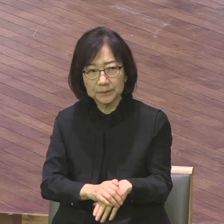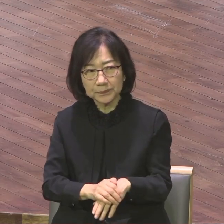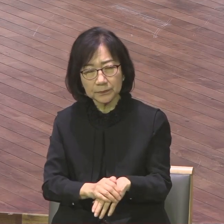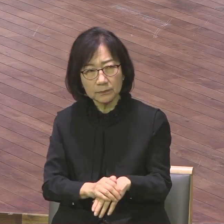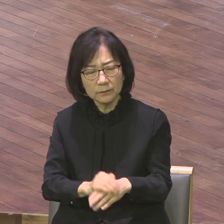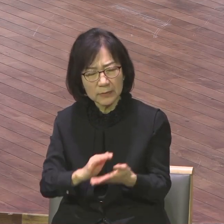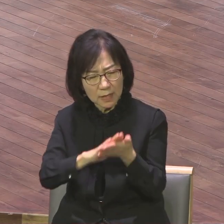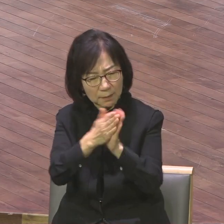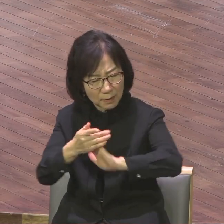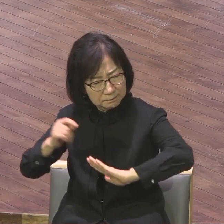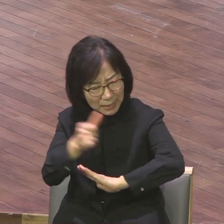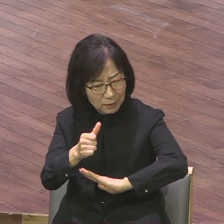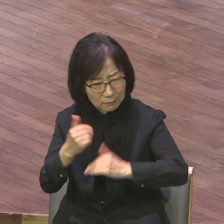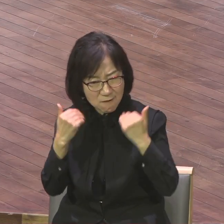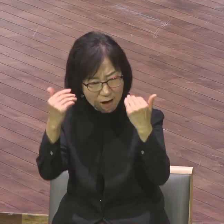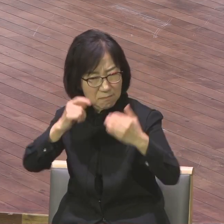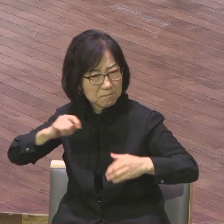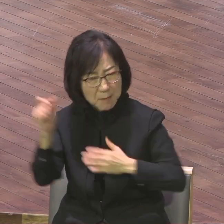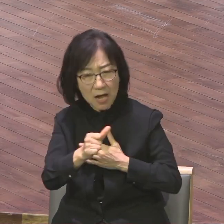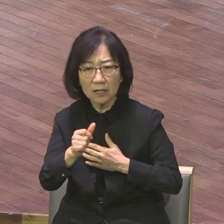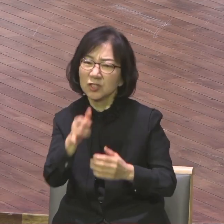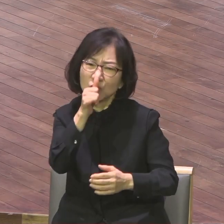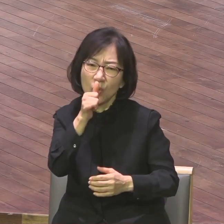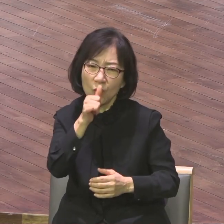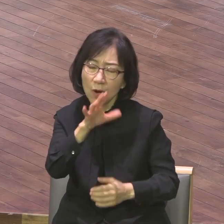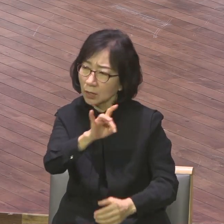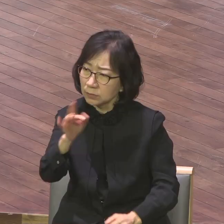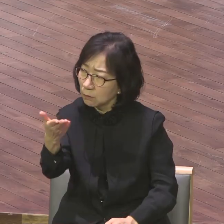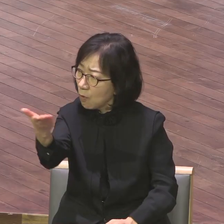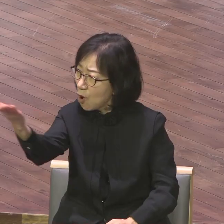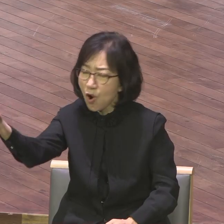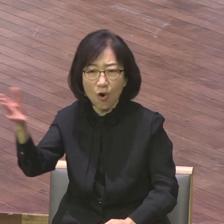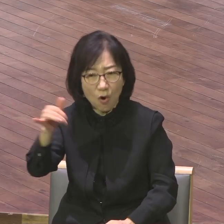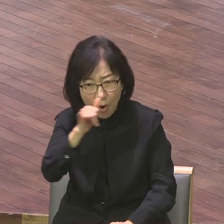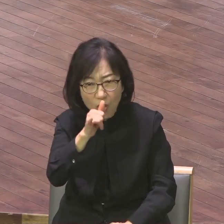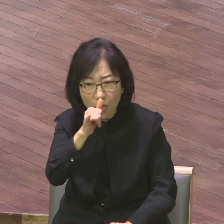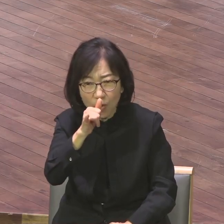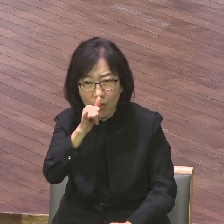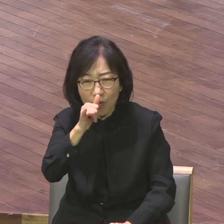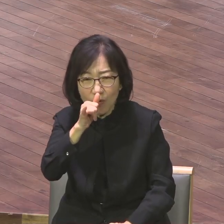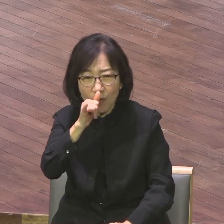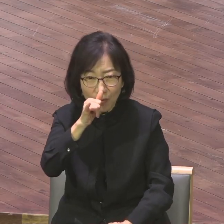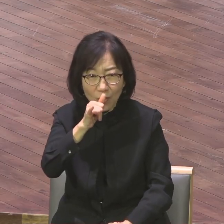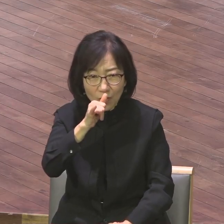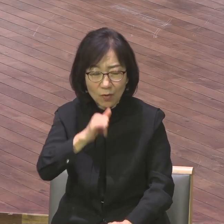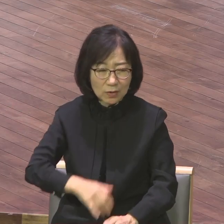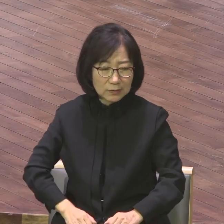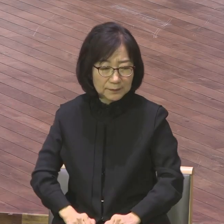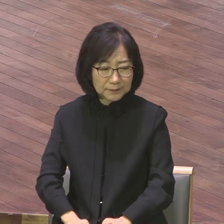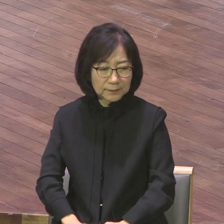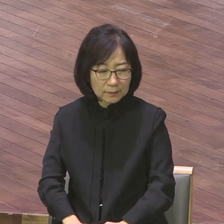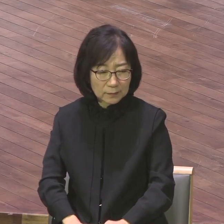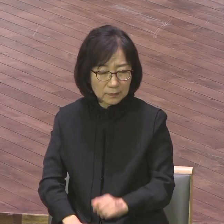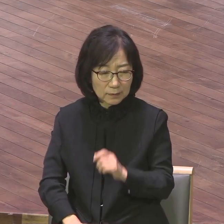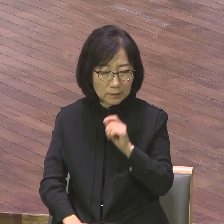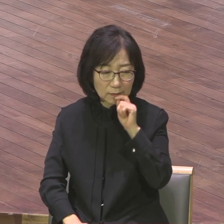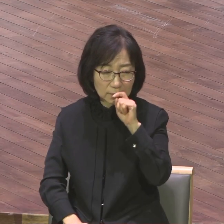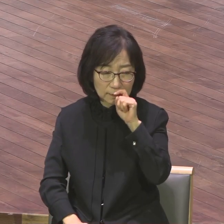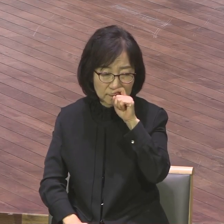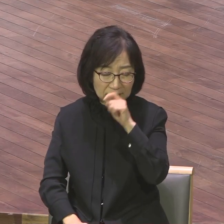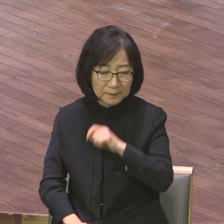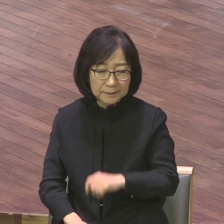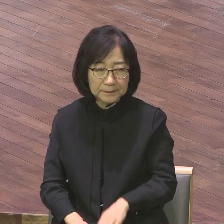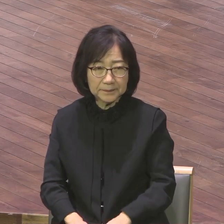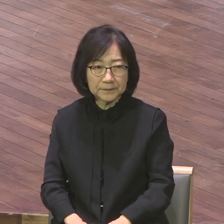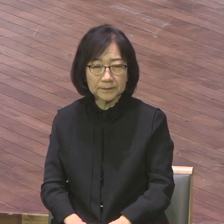모습을 보여주는 분들이 우리 교회 안에 많아요. 지금도 치유 안 받고 지속적으로 신앙생활을 어떻게 합니까? 이 바쁘고